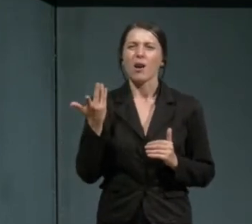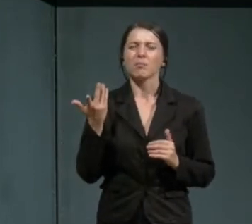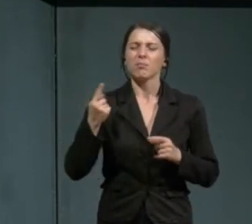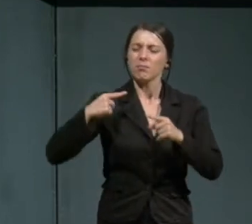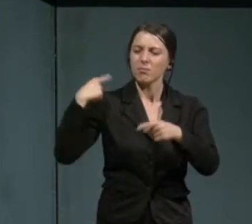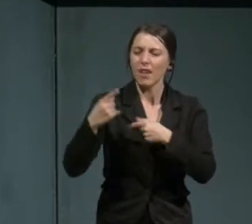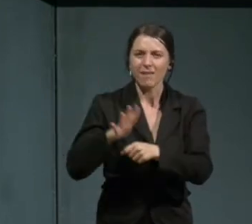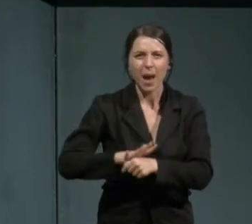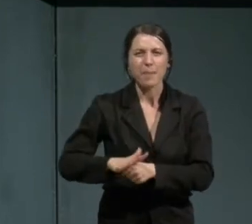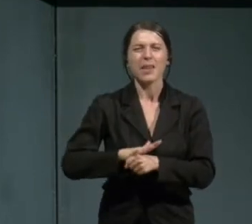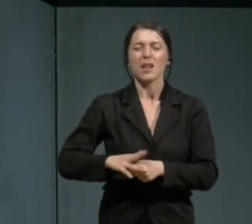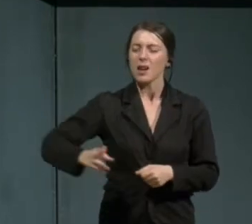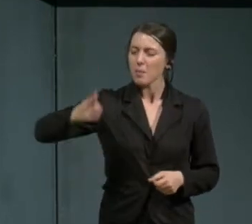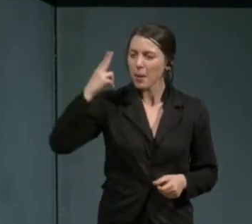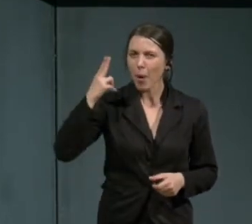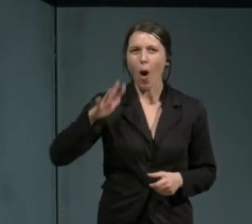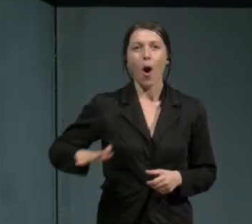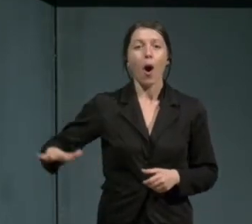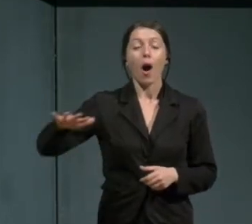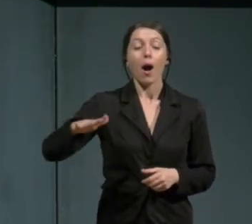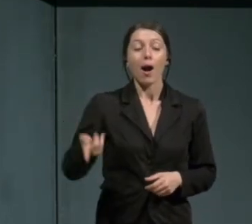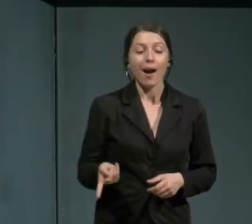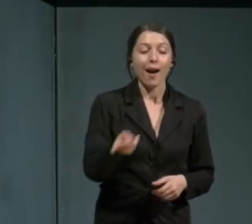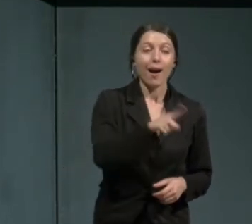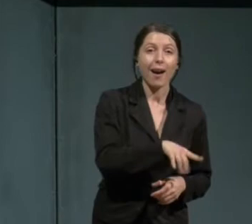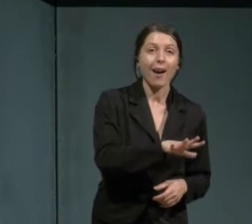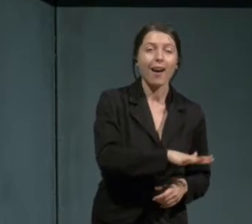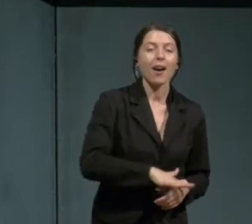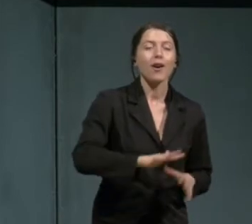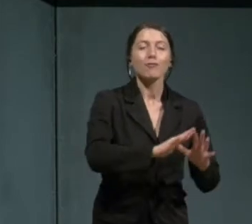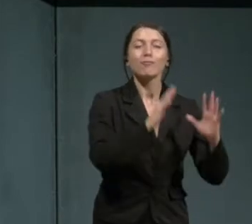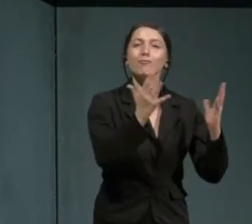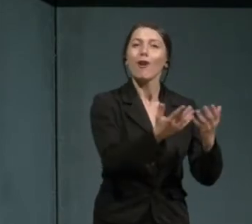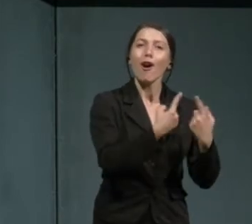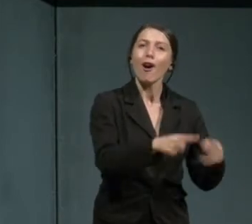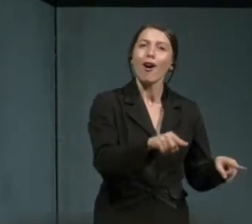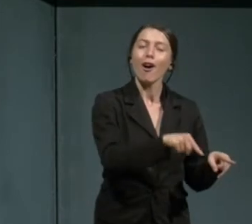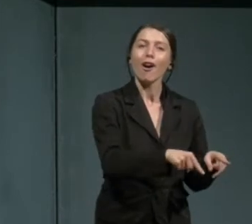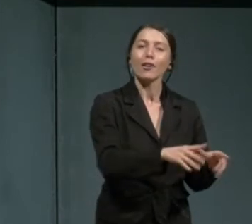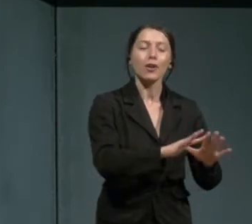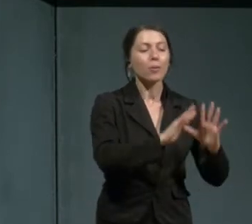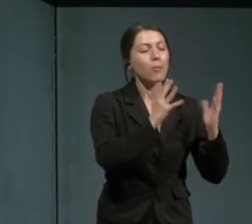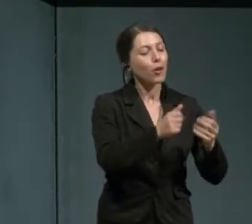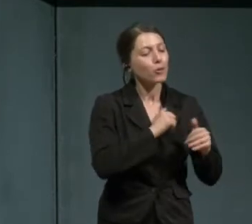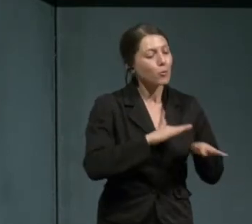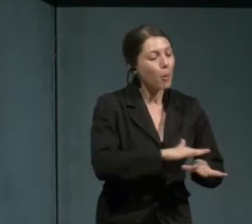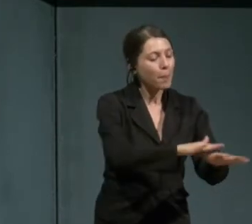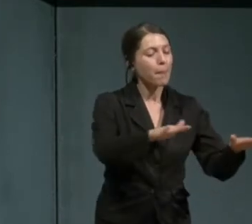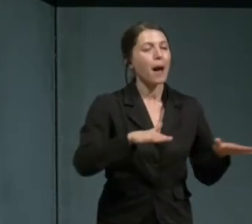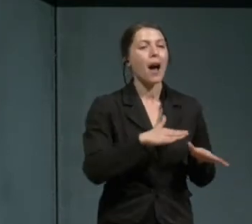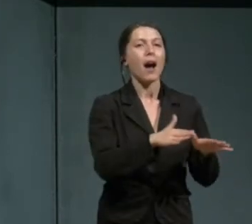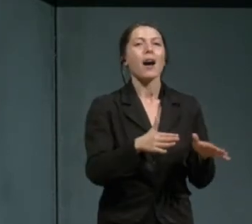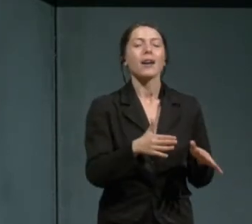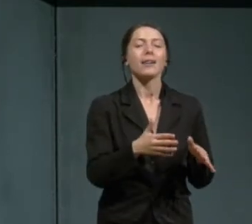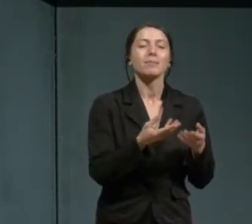jia familiare la memoria e dall'altra quest'altro mondo al mondo del mare del tesoro